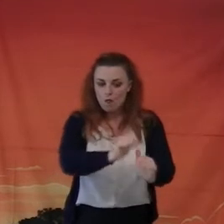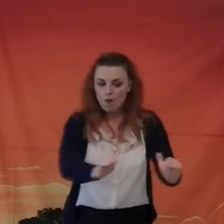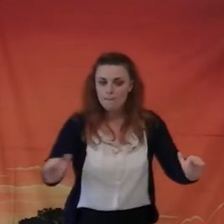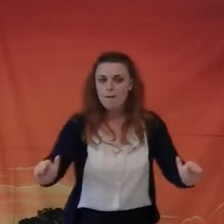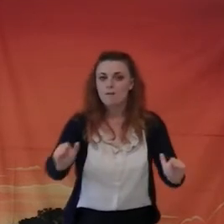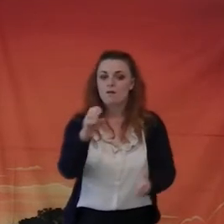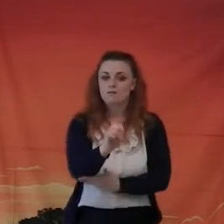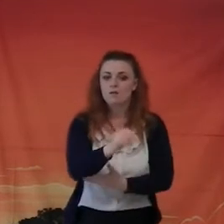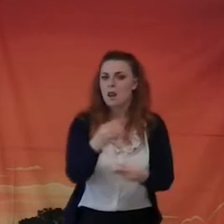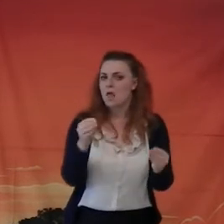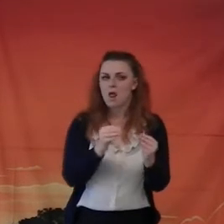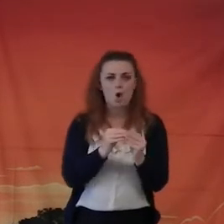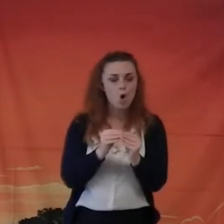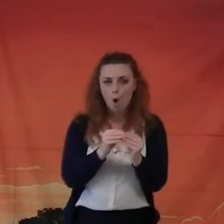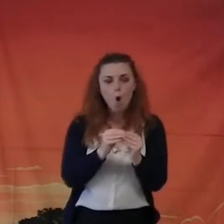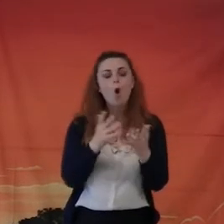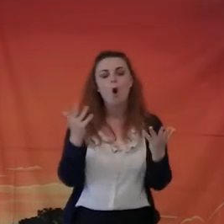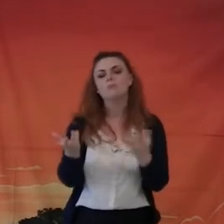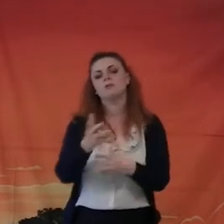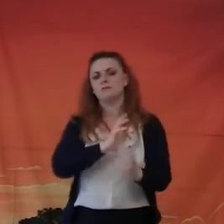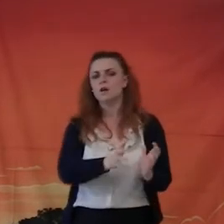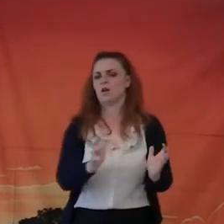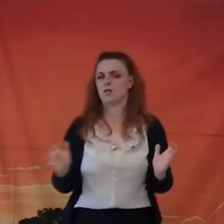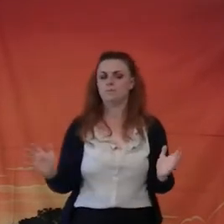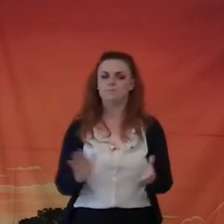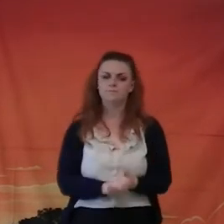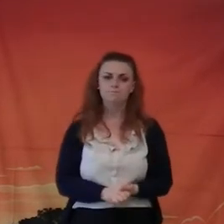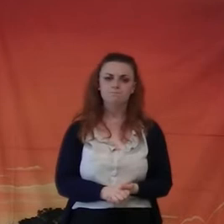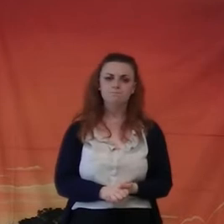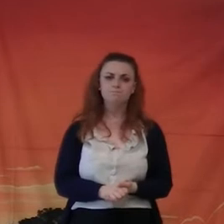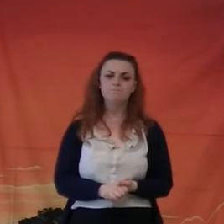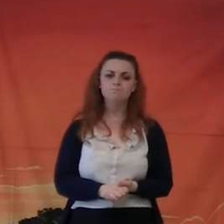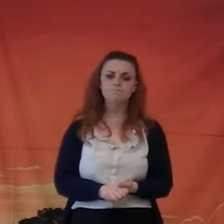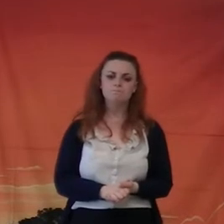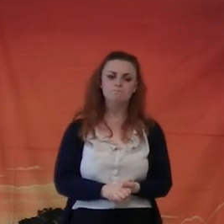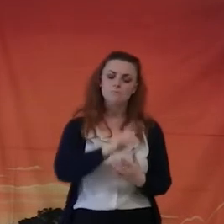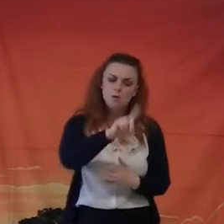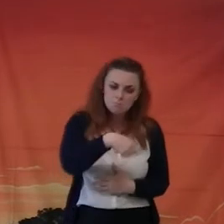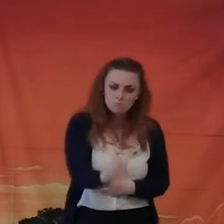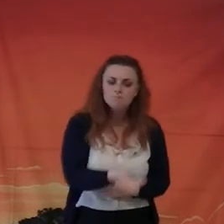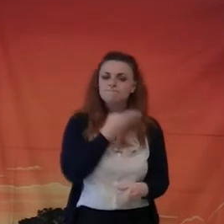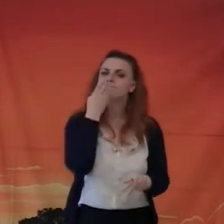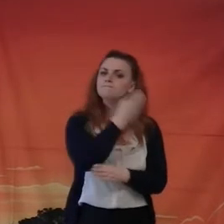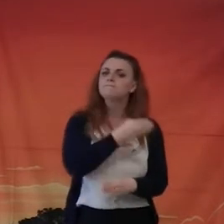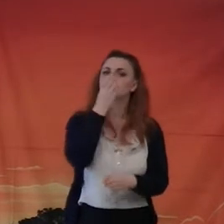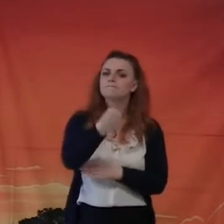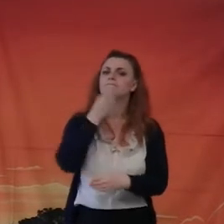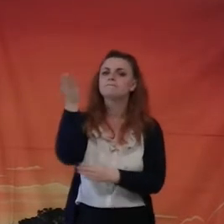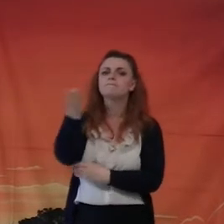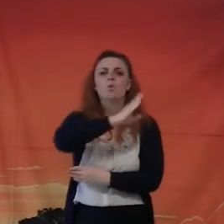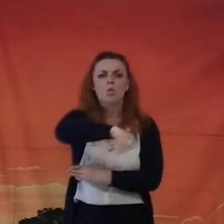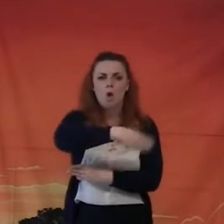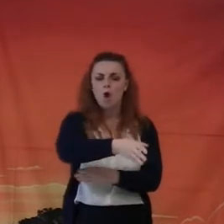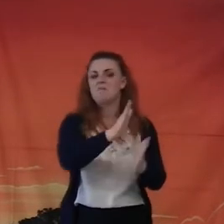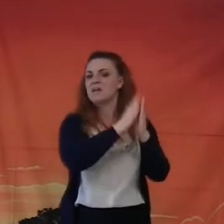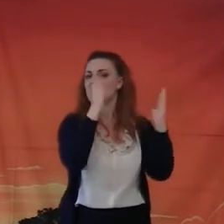ministero. L'altro è quello appunto di fare worship, di andare nelle chiese e imparare canti